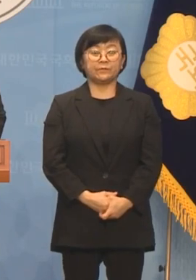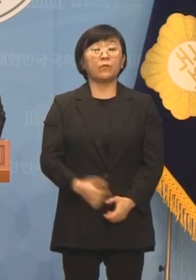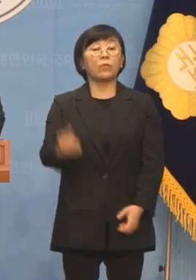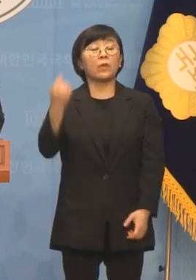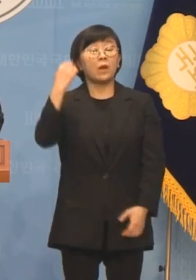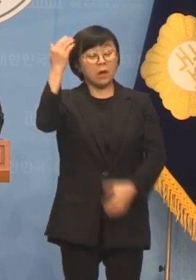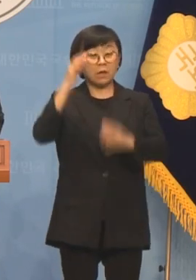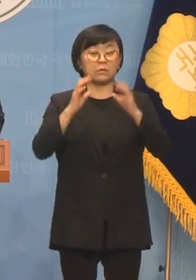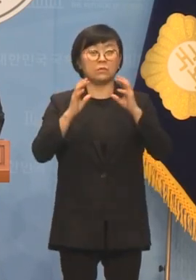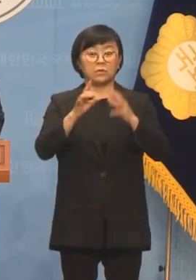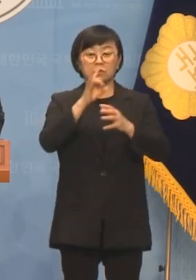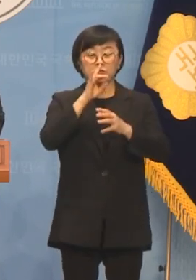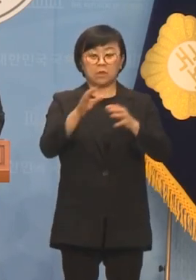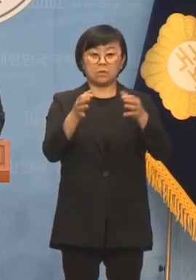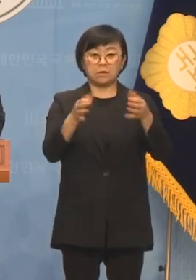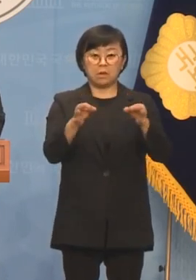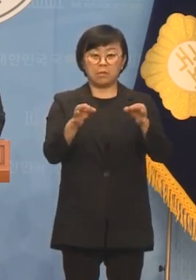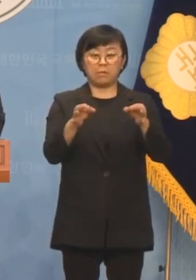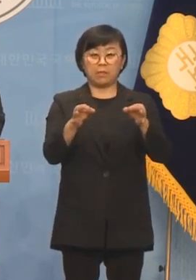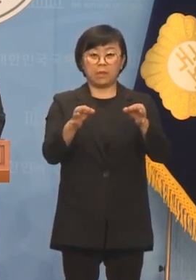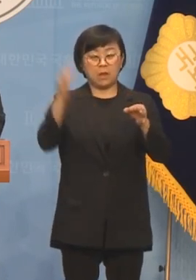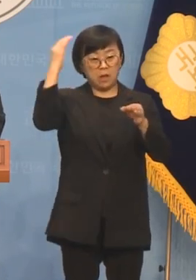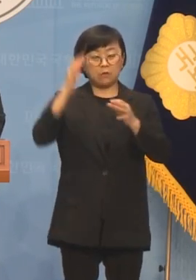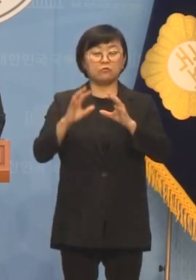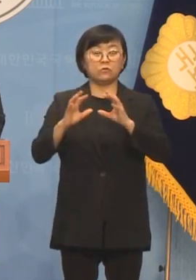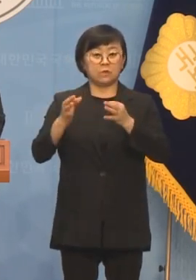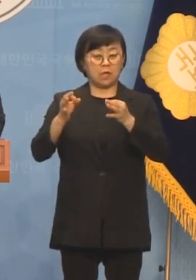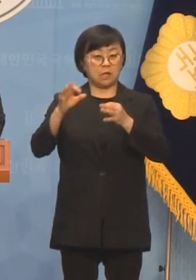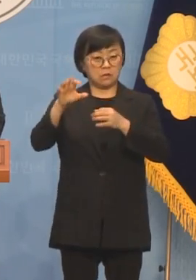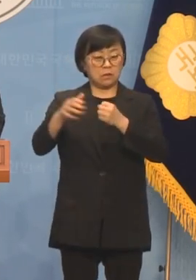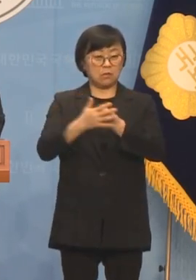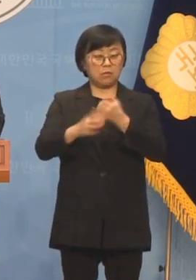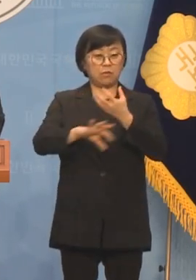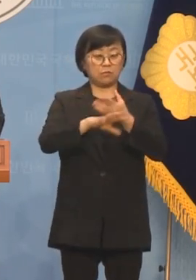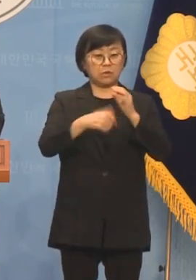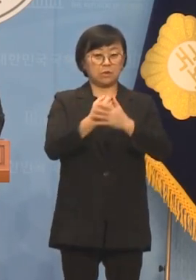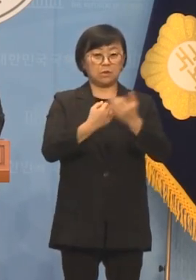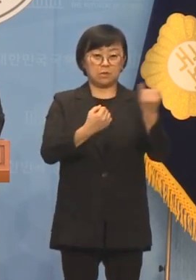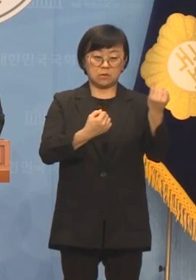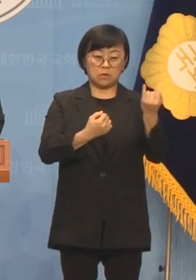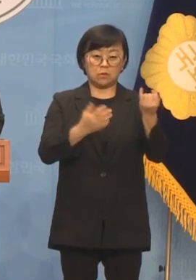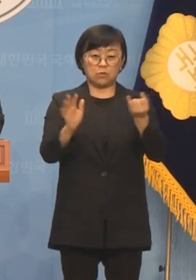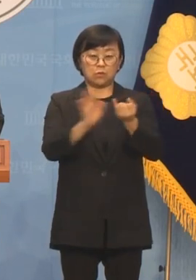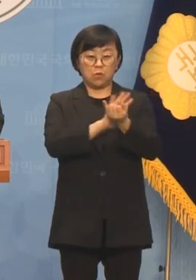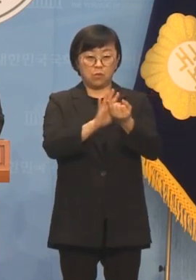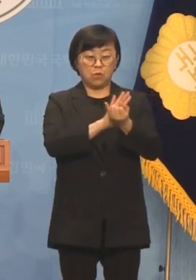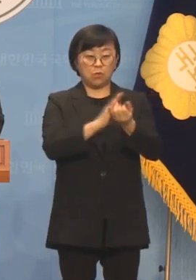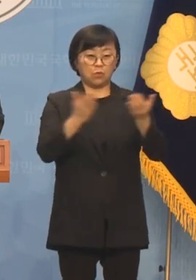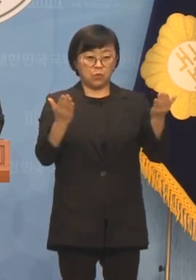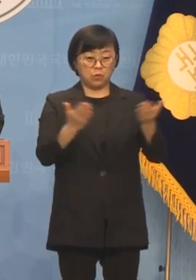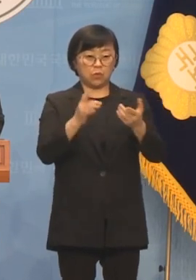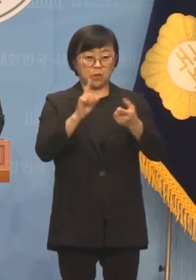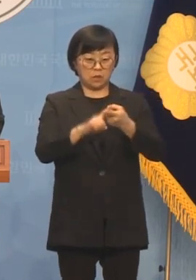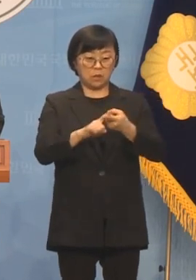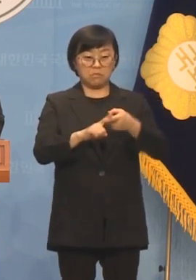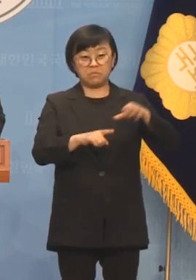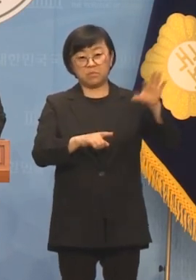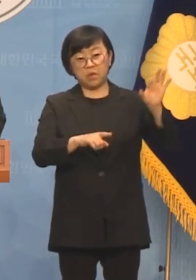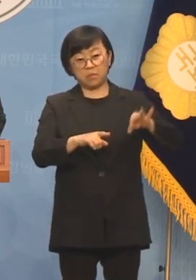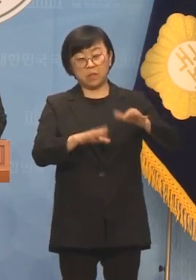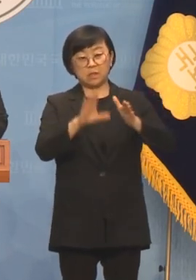어제 대한민국 중앙은행인 한국은행에서 외국인 여성 돌봄 노동을 싸잡아